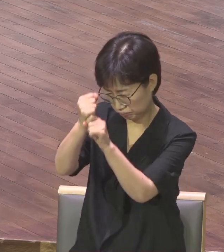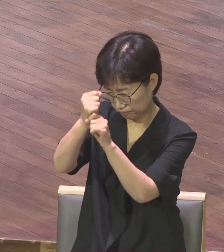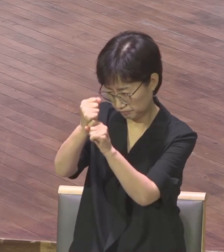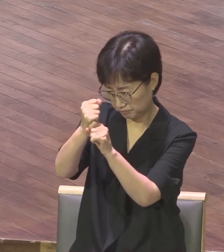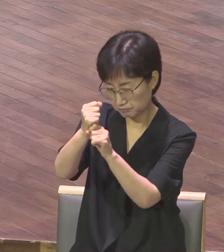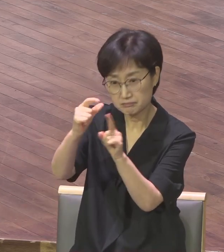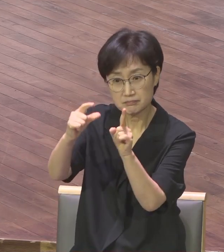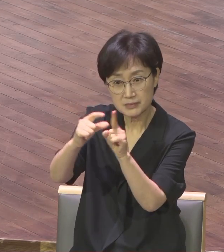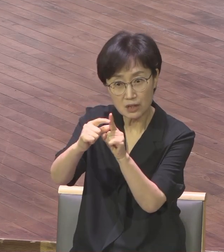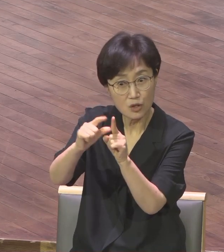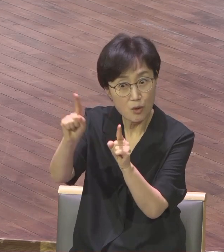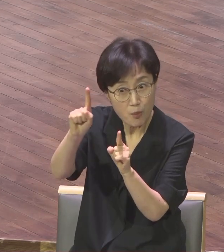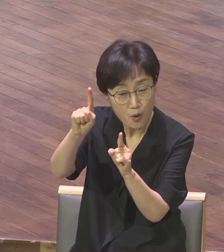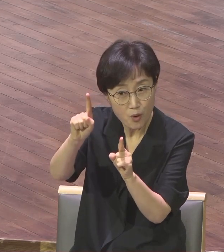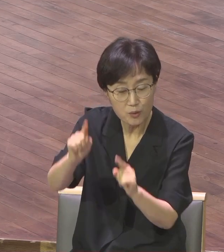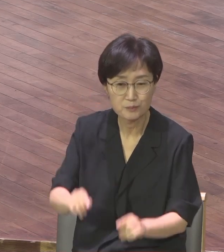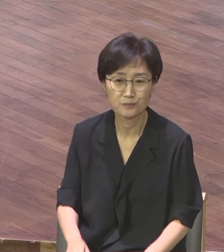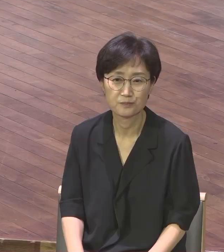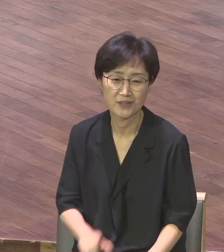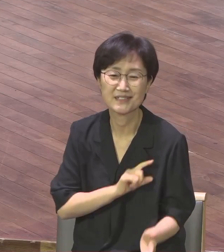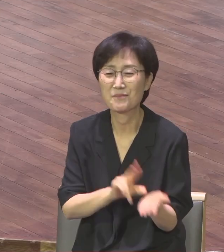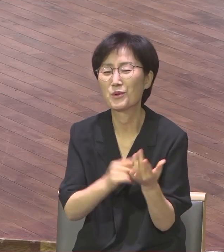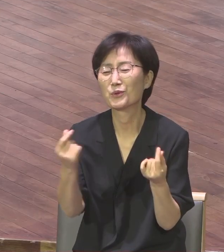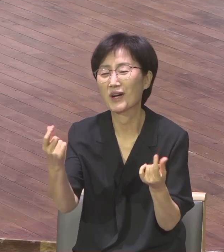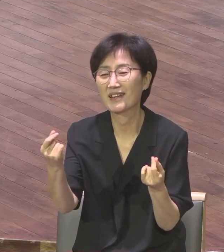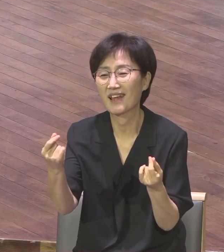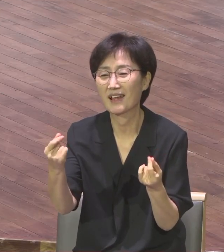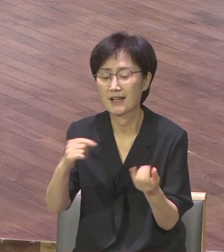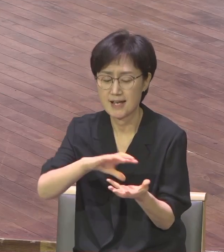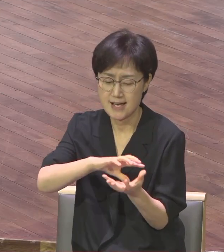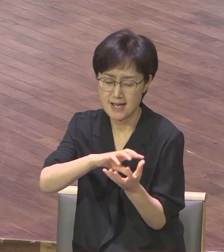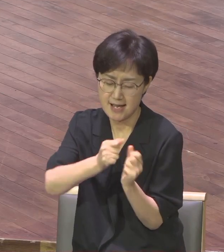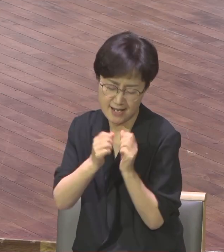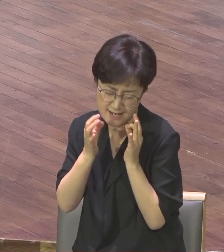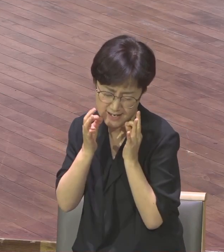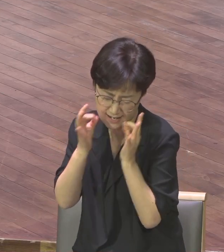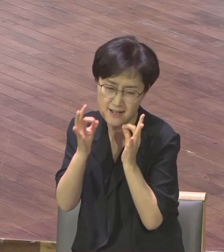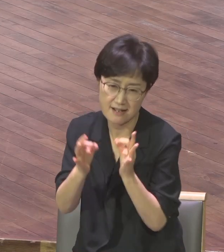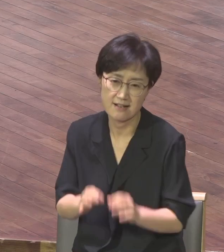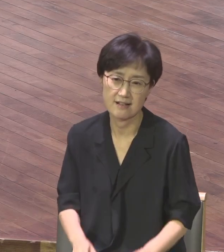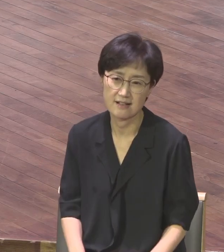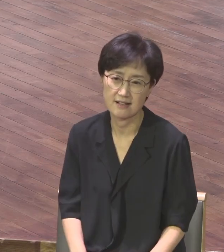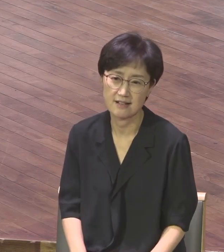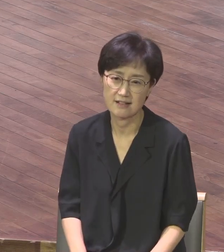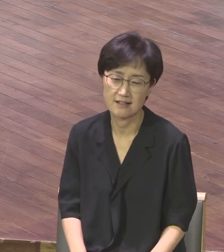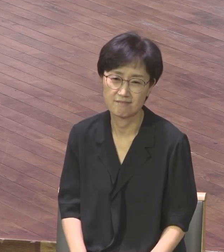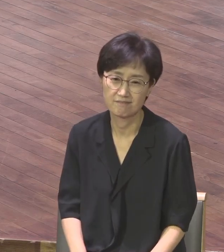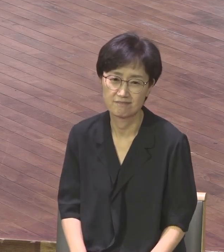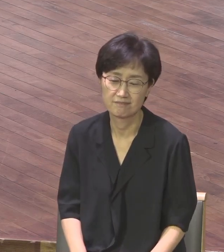말하라 그러면 오늘 제목입니다. 전심전력입니다. 전심전력.